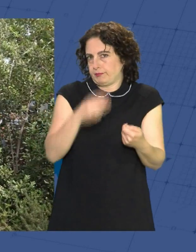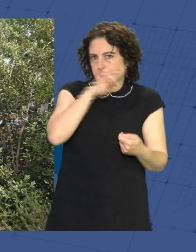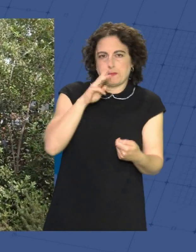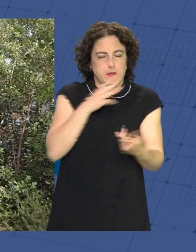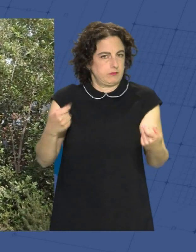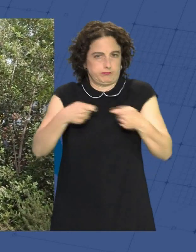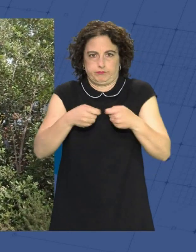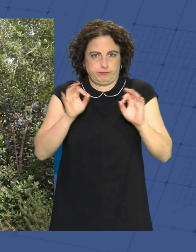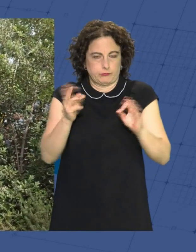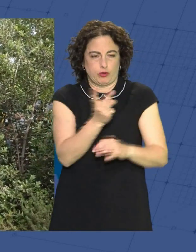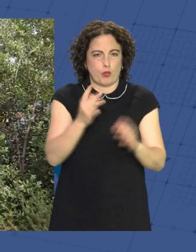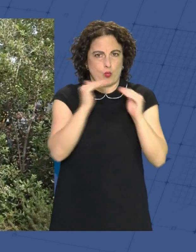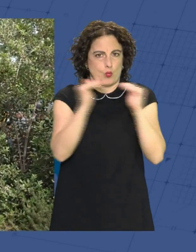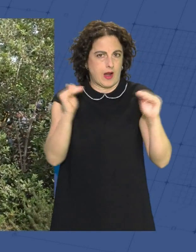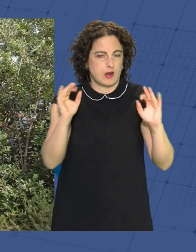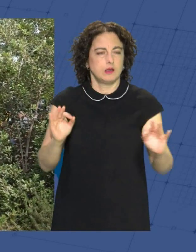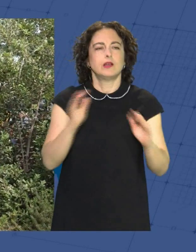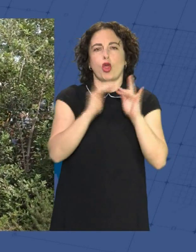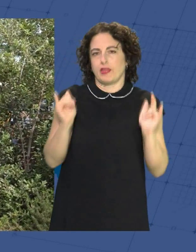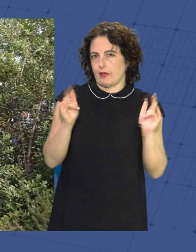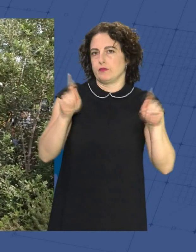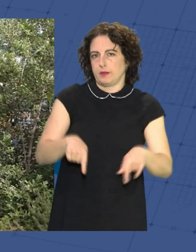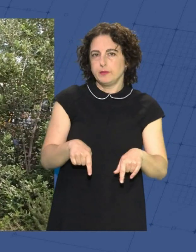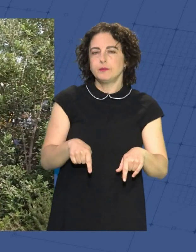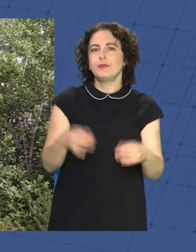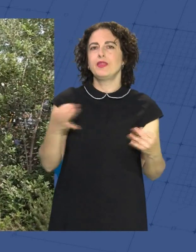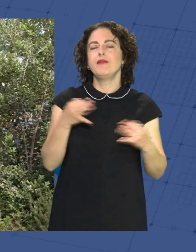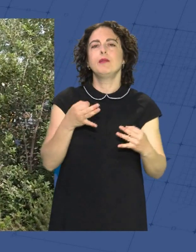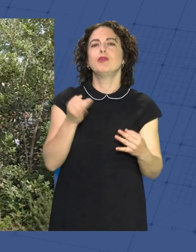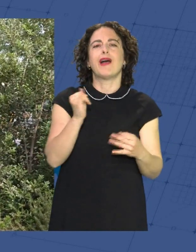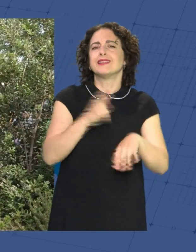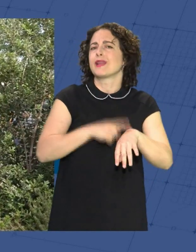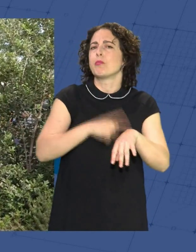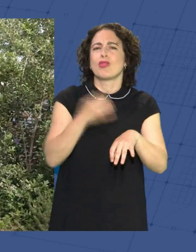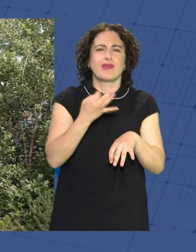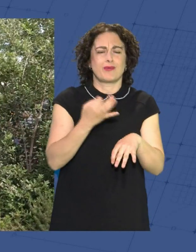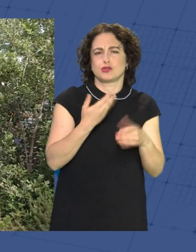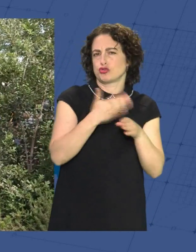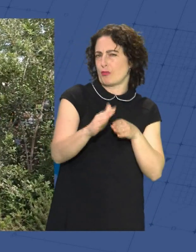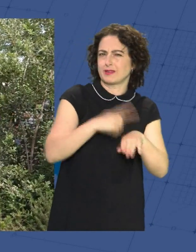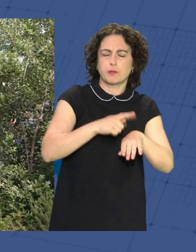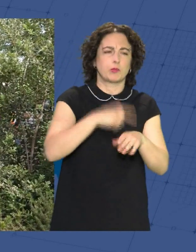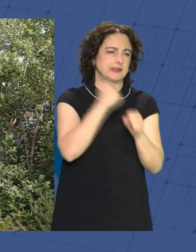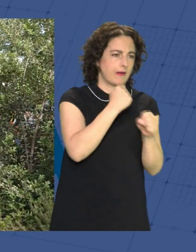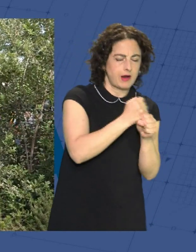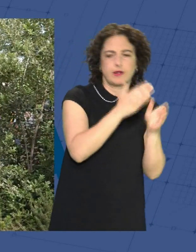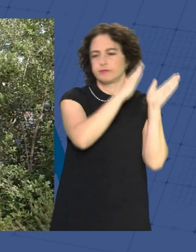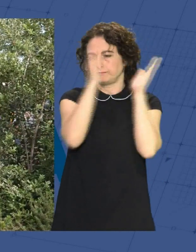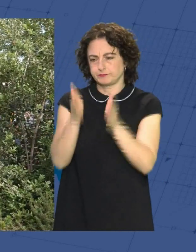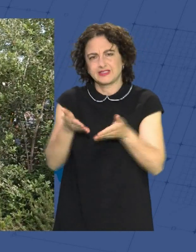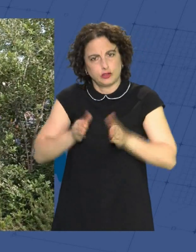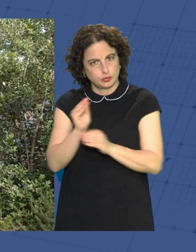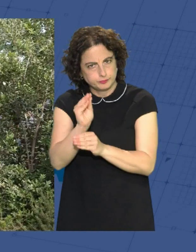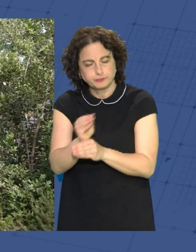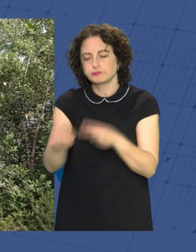justamente también con la conciliación, en la cual tenemos siempre que sacar tiempo para poder trabajar, para estar con nuestros hijos, para